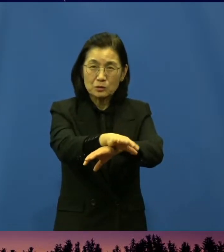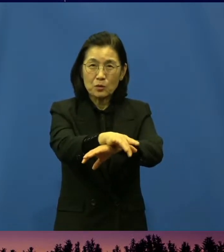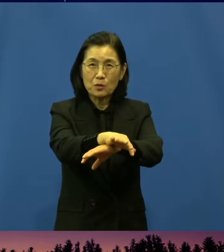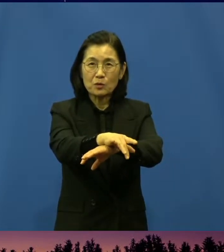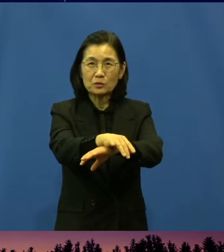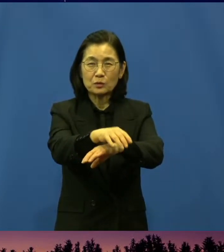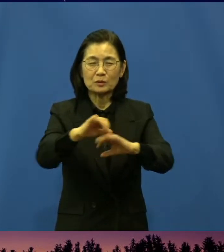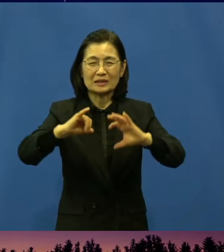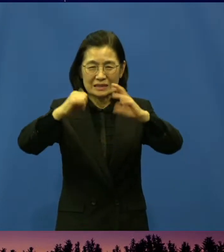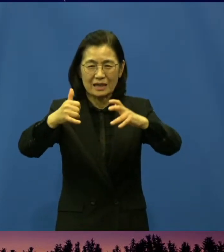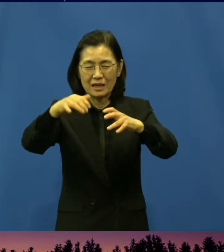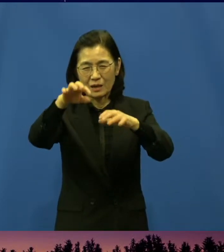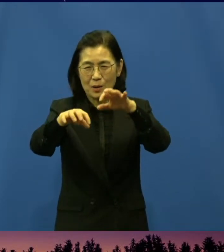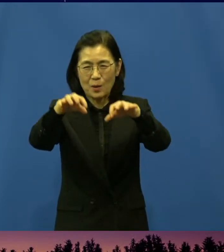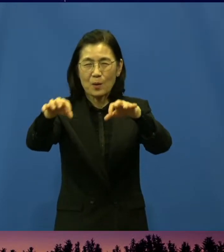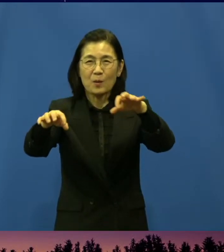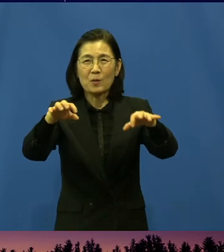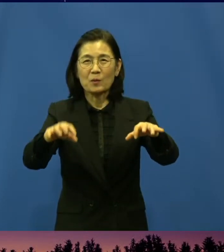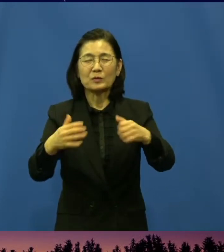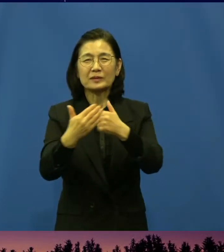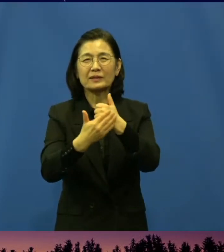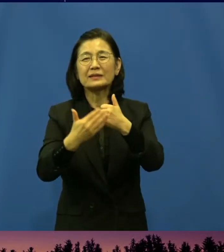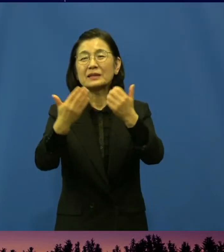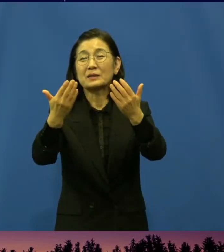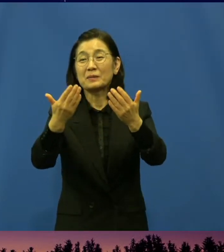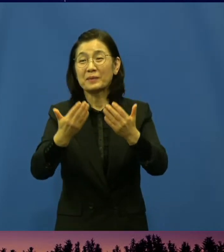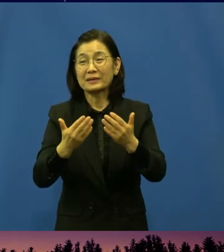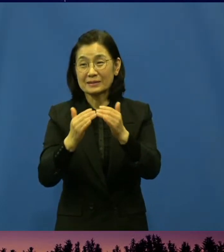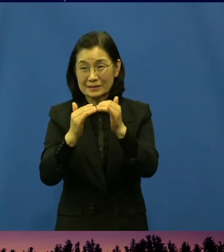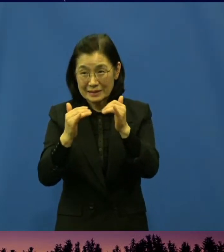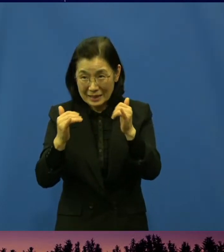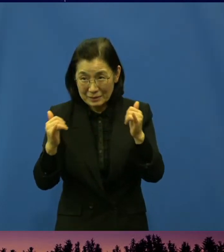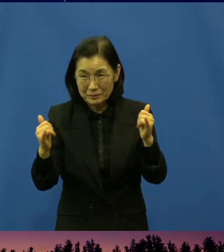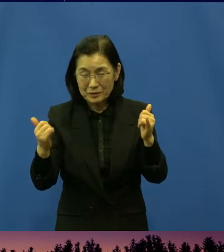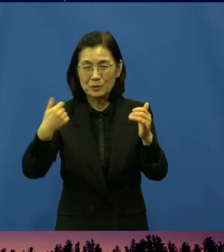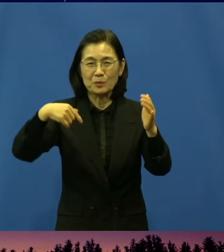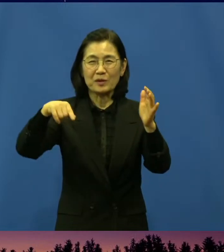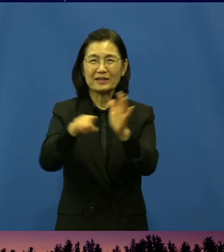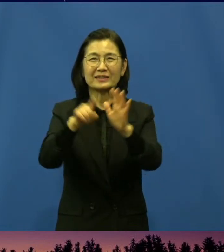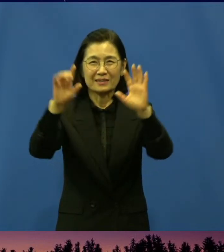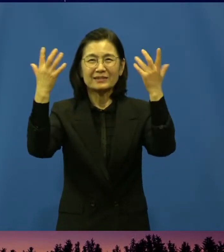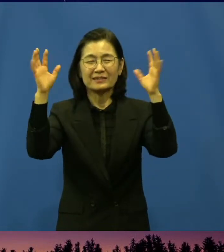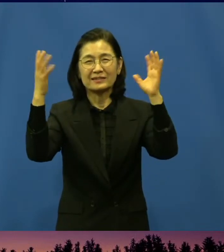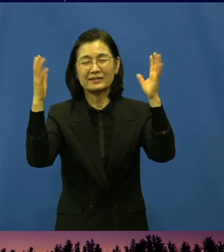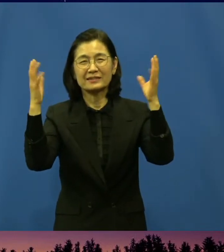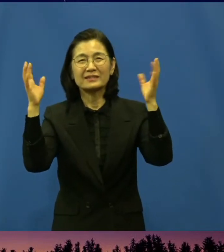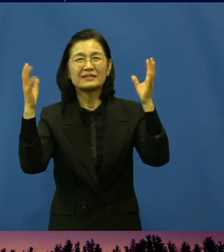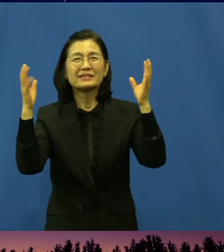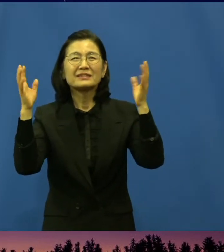곳곳에 은혜를 받으시는 분들, 은혜 받으시다고 우리 격려의 박수 한번 치겠습니다.